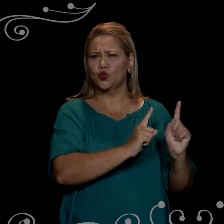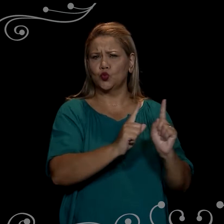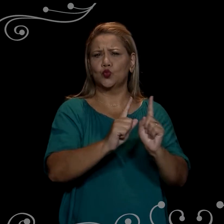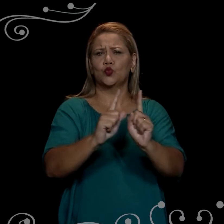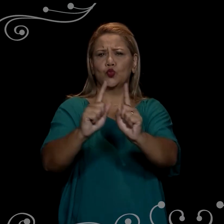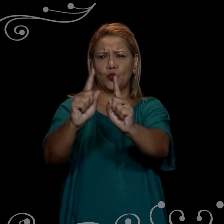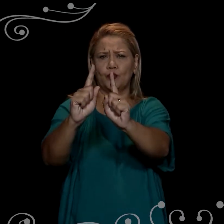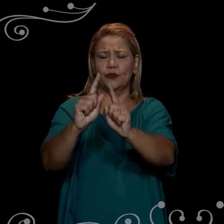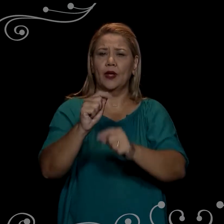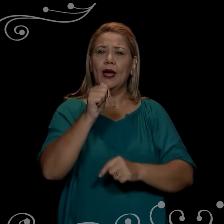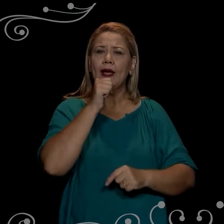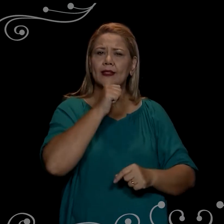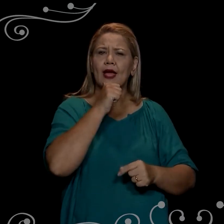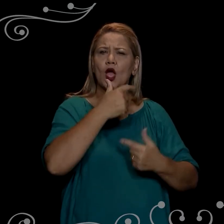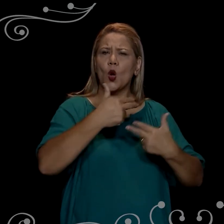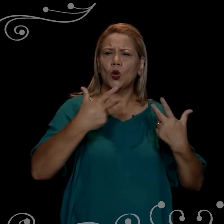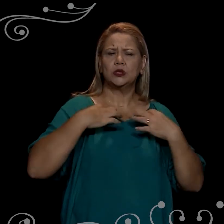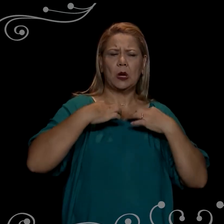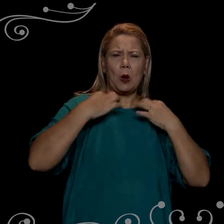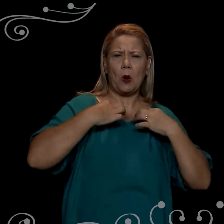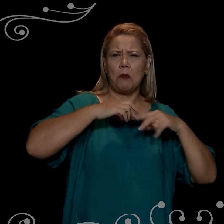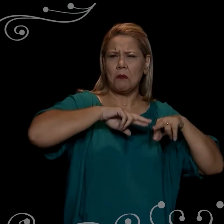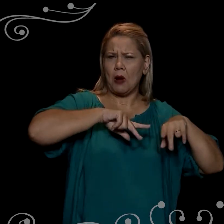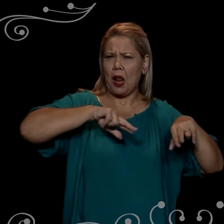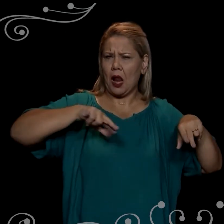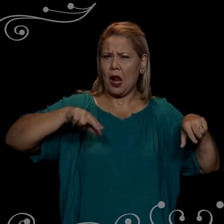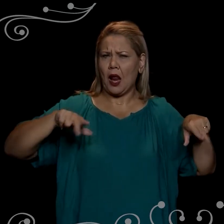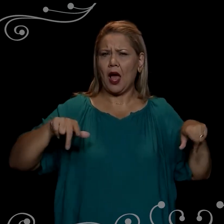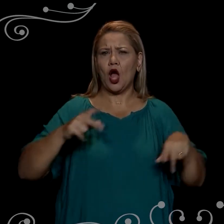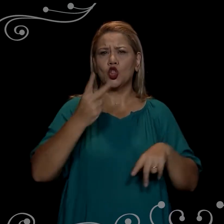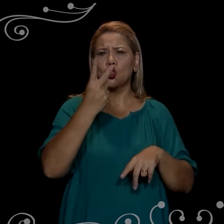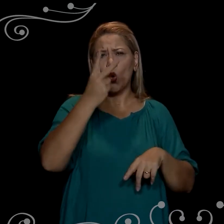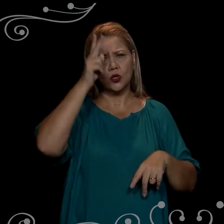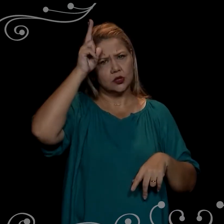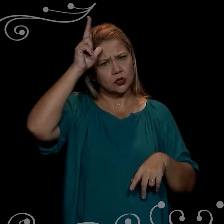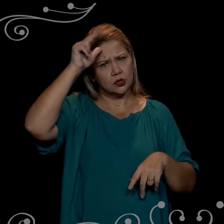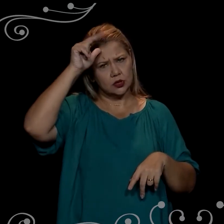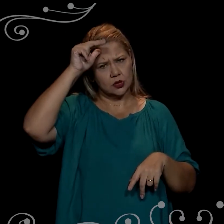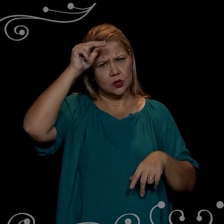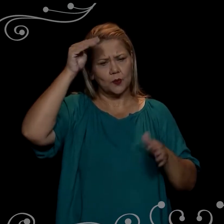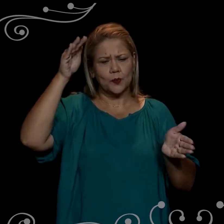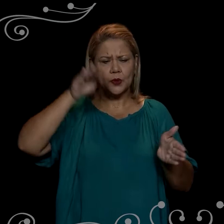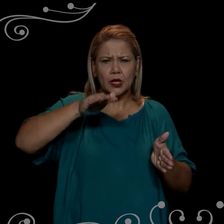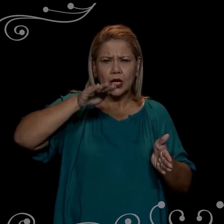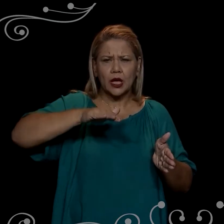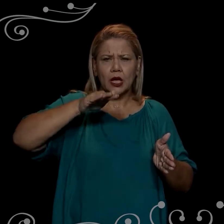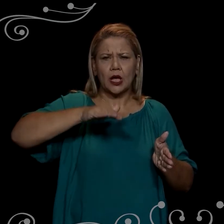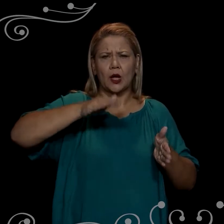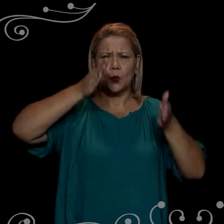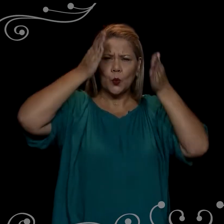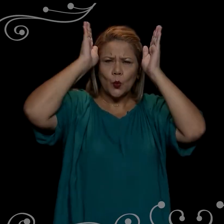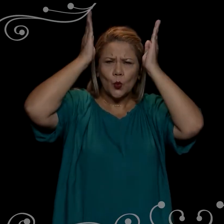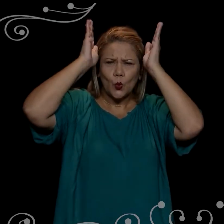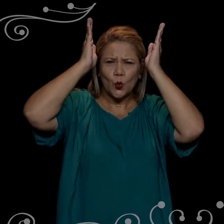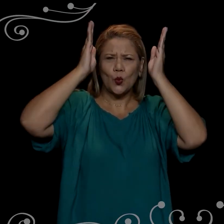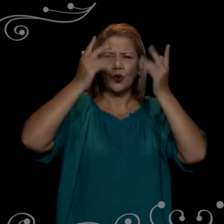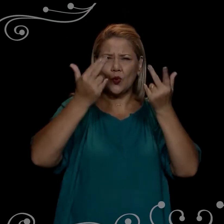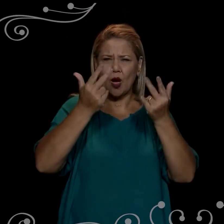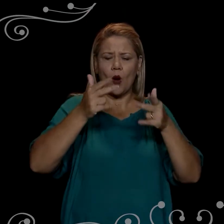princesa era levado por 2 mulas de carga e as jovens viajavam montadas